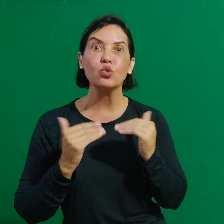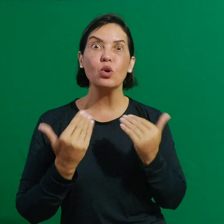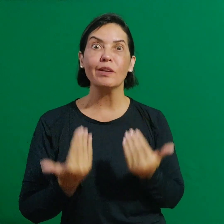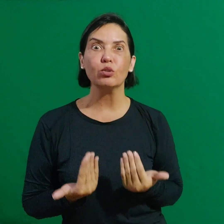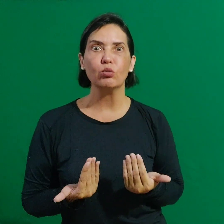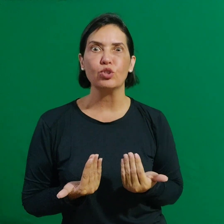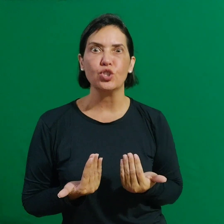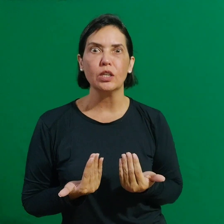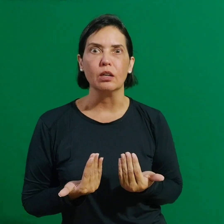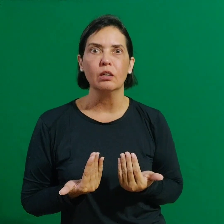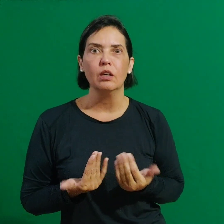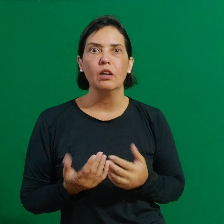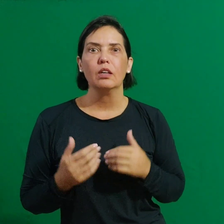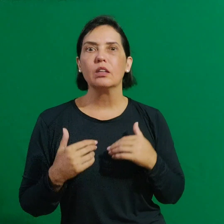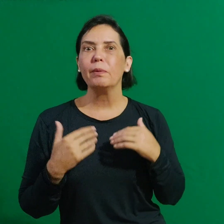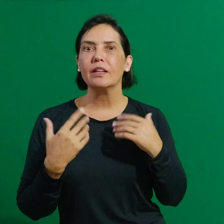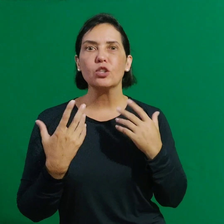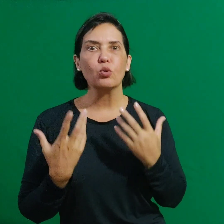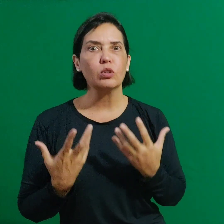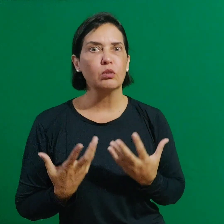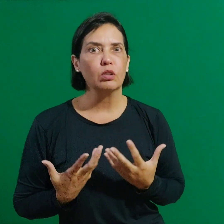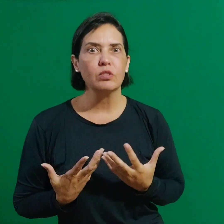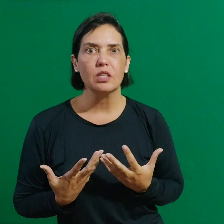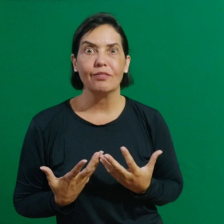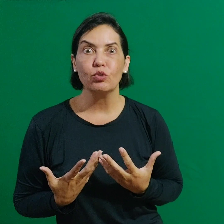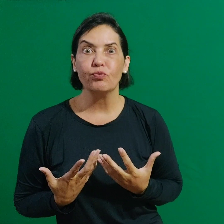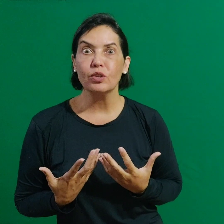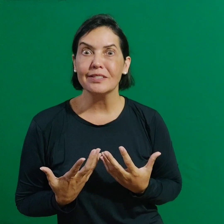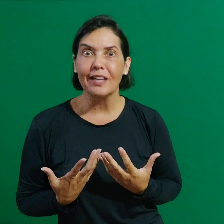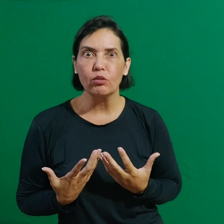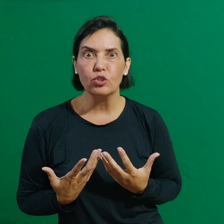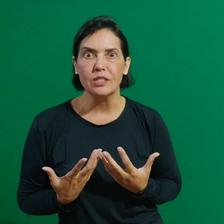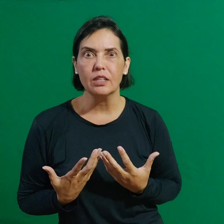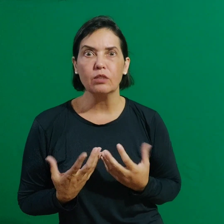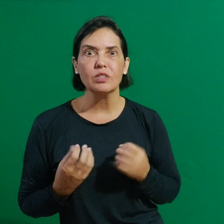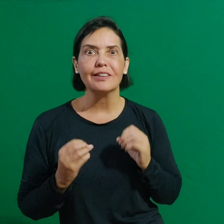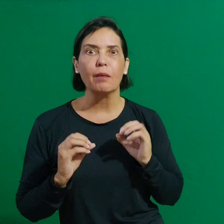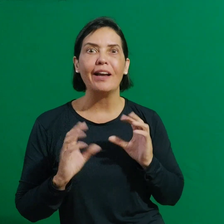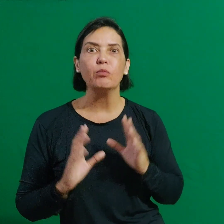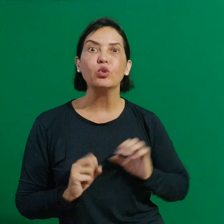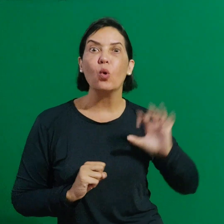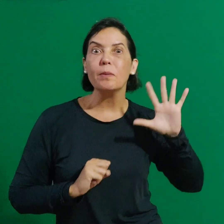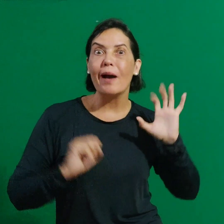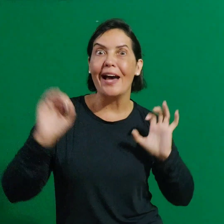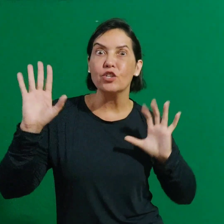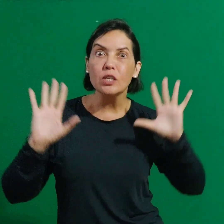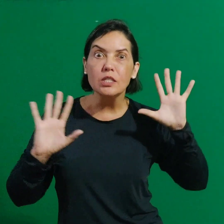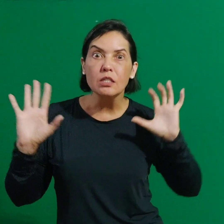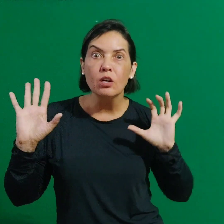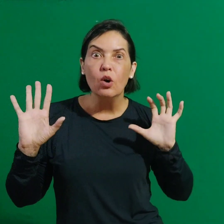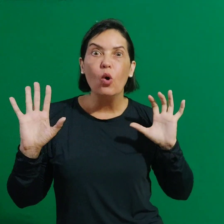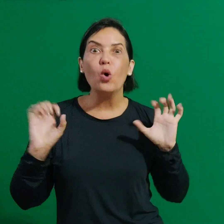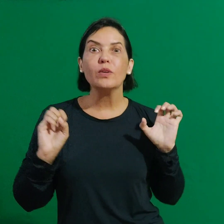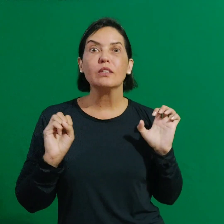sua metodologia, independente do conteúdo que você for estar utilizando, você trabalha muito com imagens ou